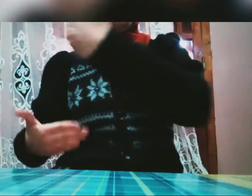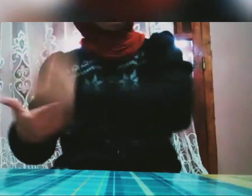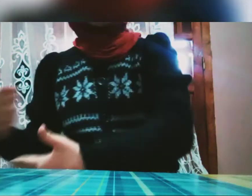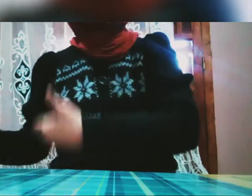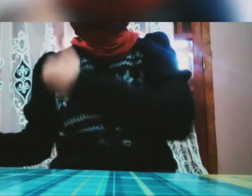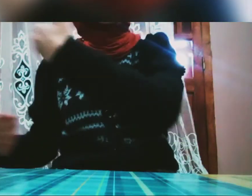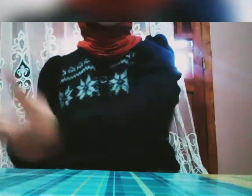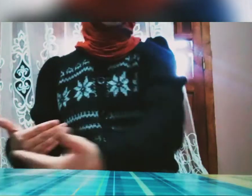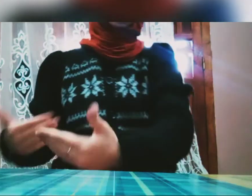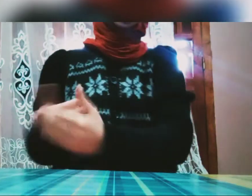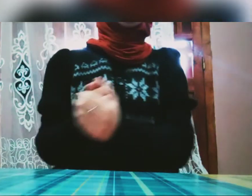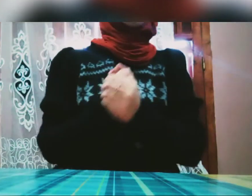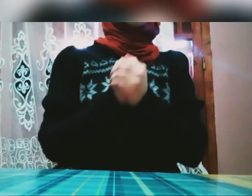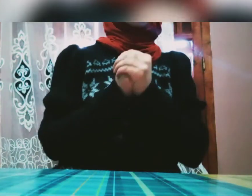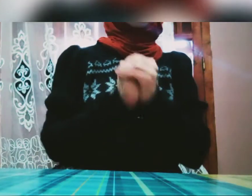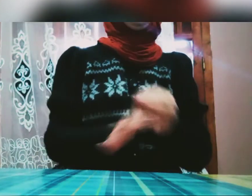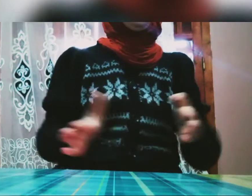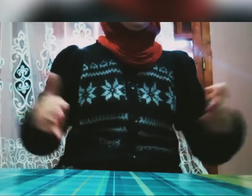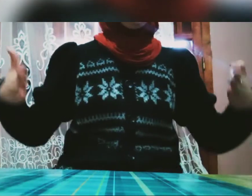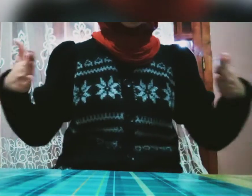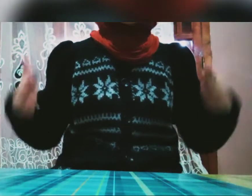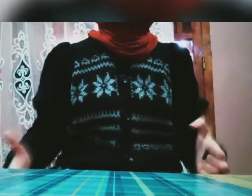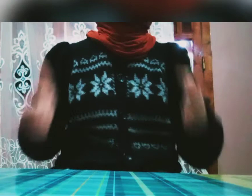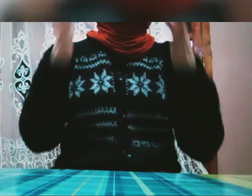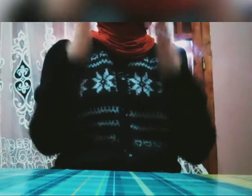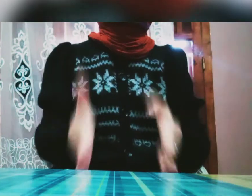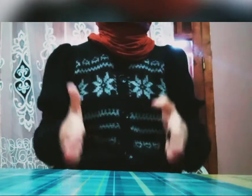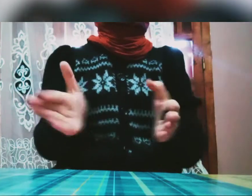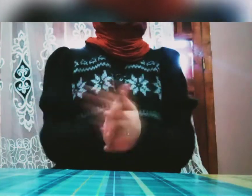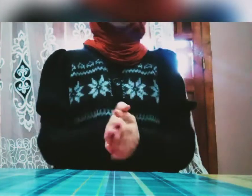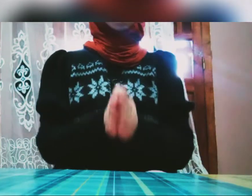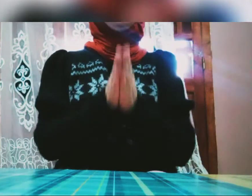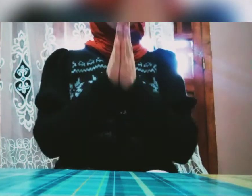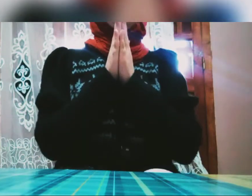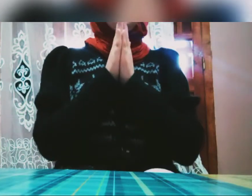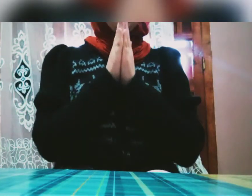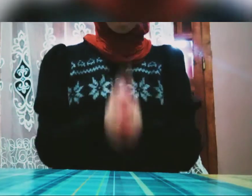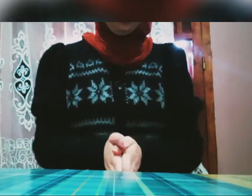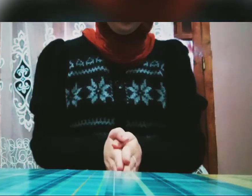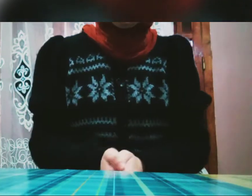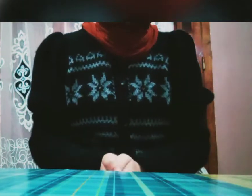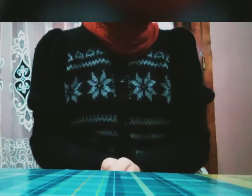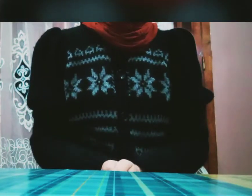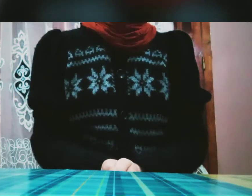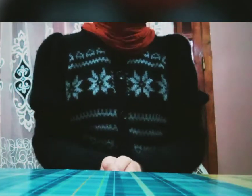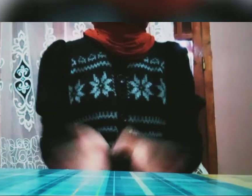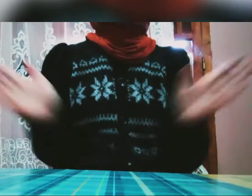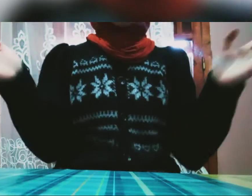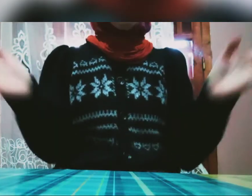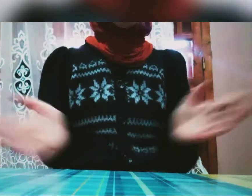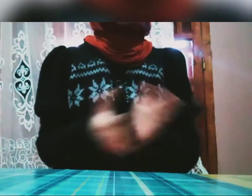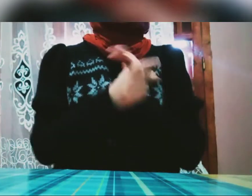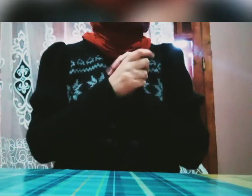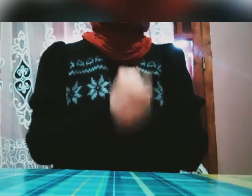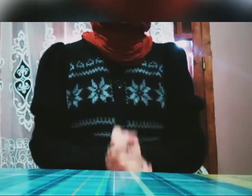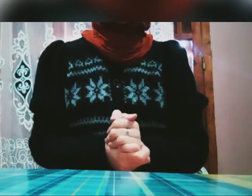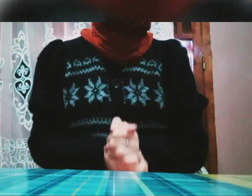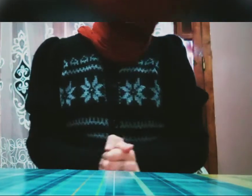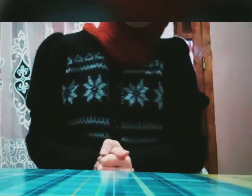المسار تاع الدرب تاعنا، ولا وحنا رايحين للهدف المبتغى؟ ولكن دائما وابدا نذكر